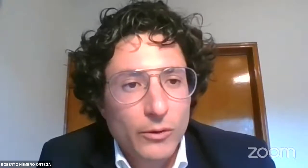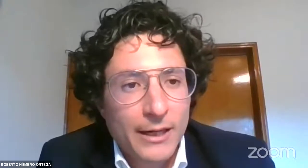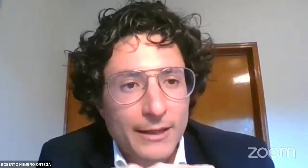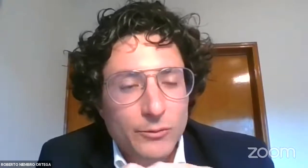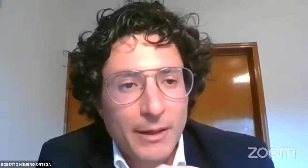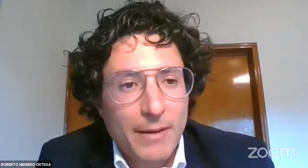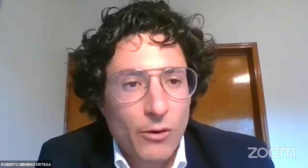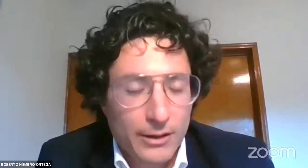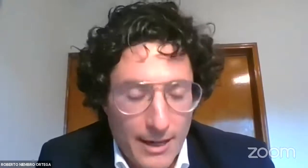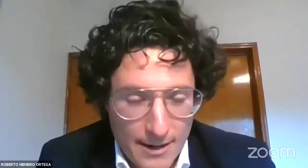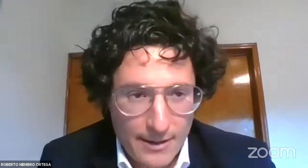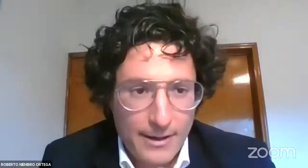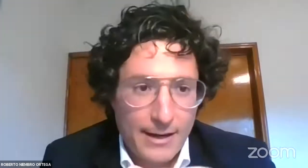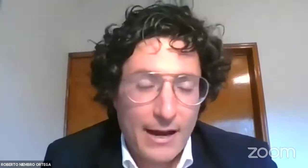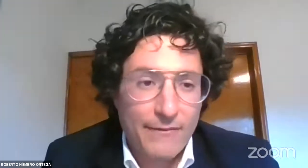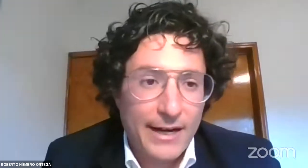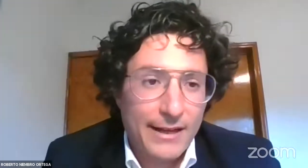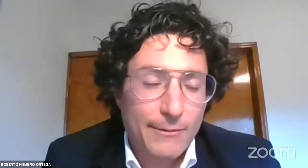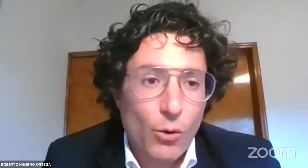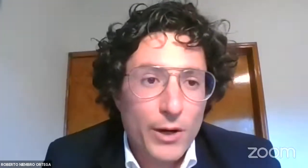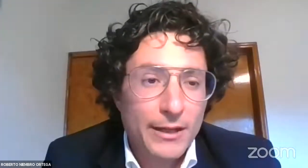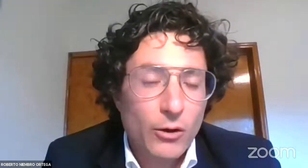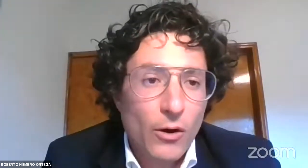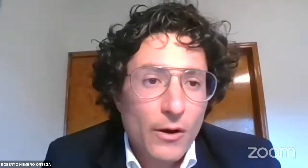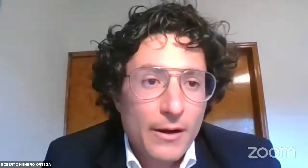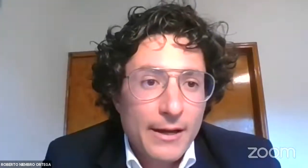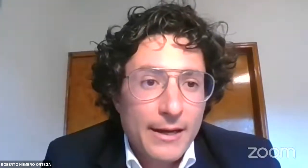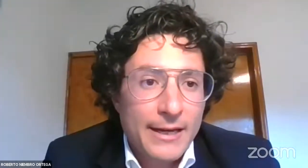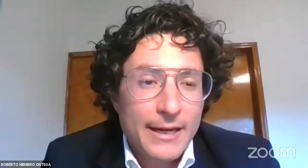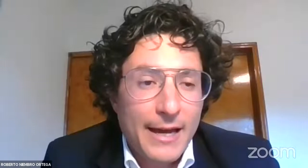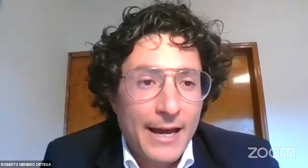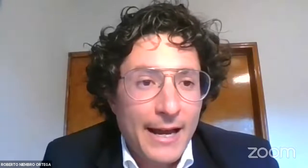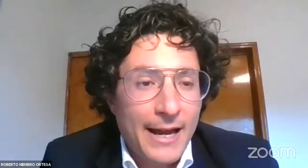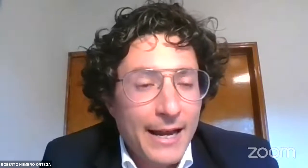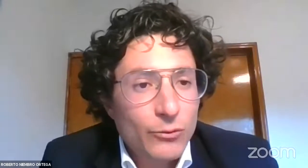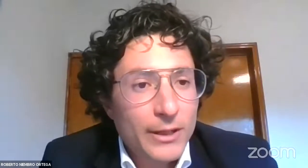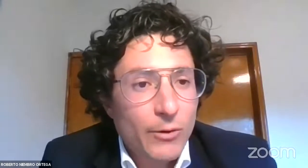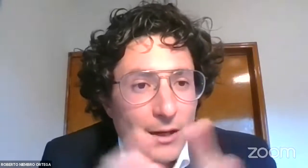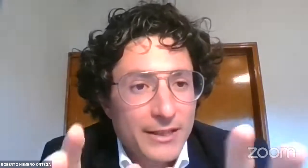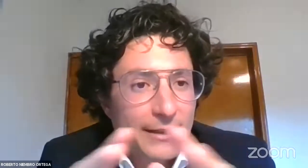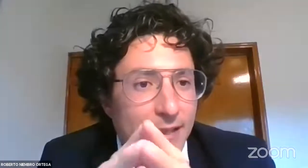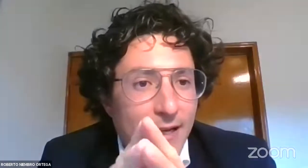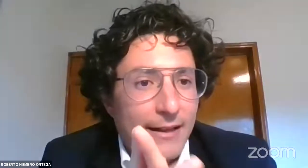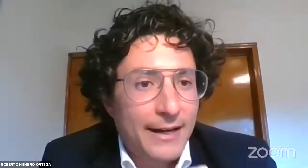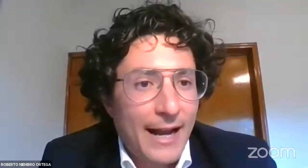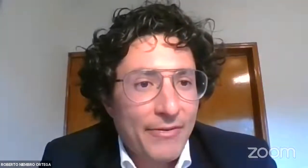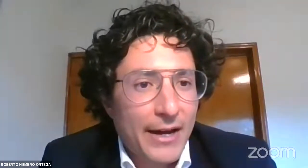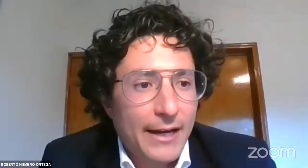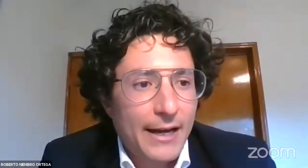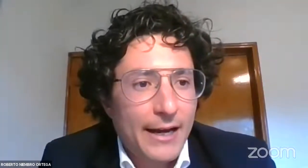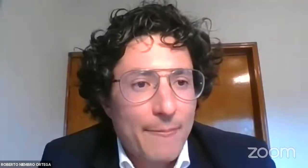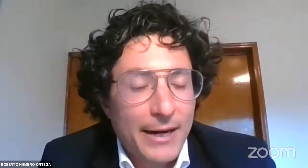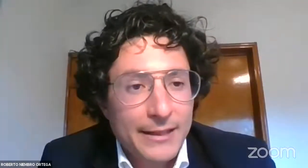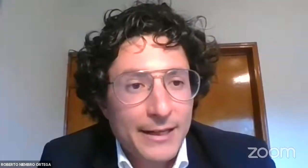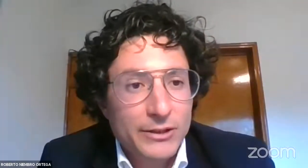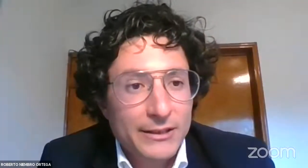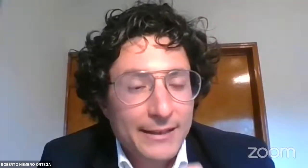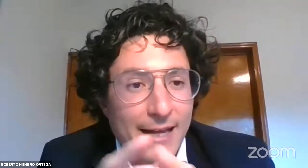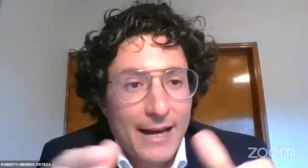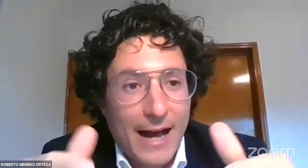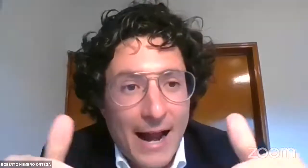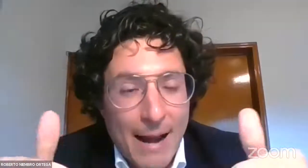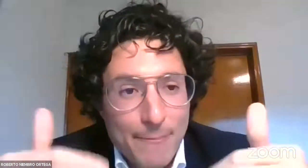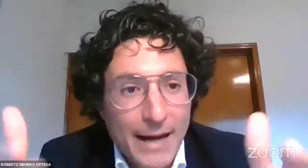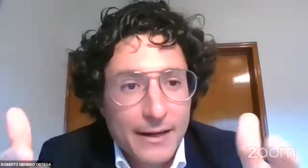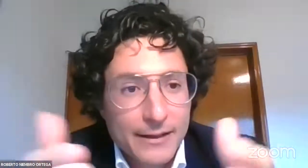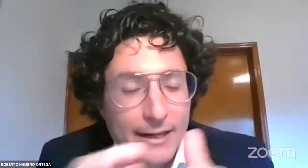poco estuvo en la Suprema Corte en la Feria del Libro Jurídico, y él en un libro reciente relata que a partir de los